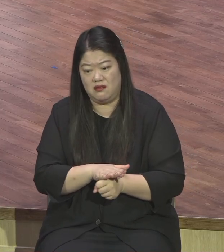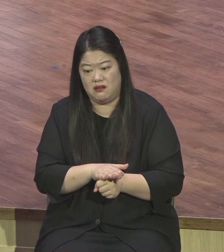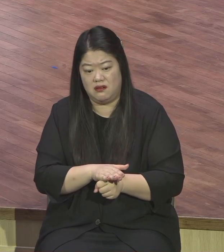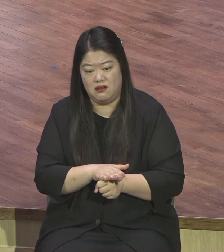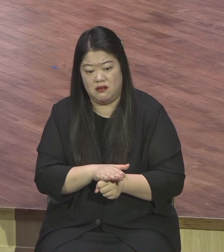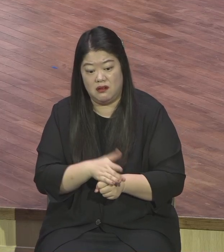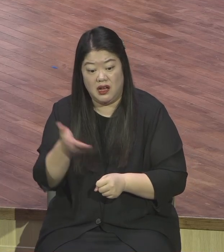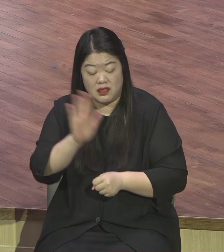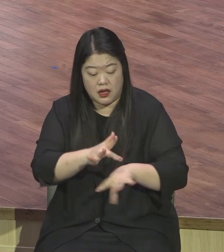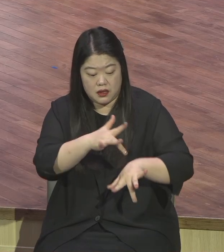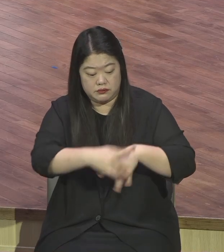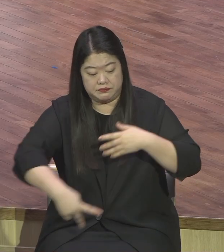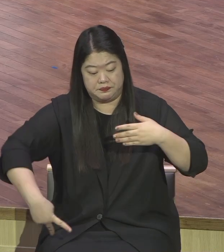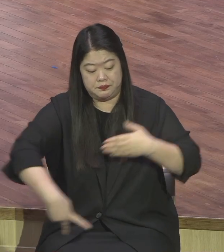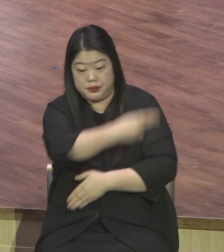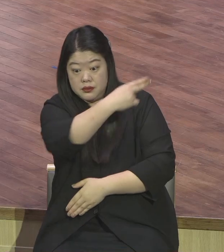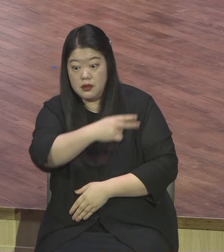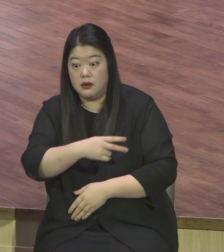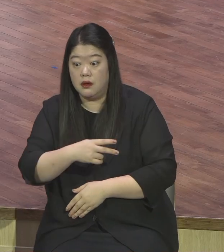축복이 어디 있겠어요?